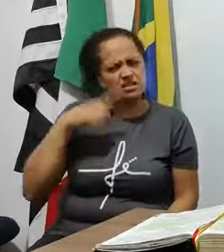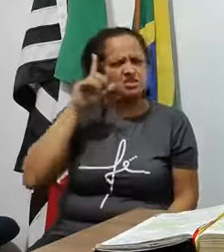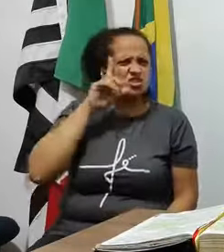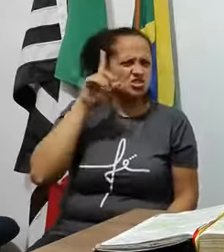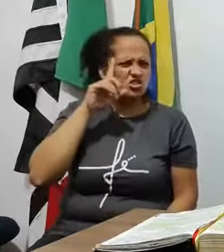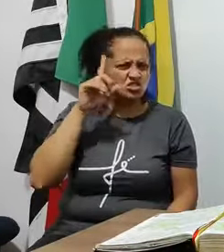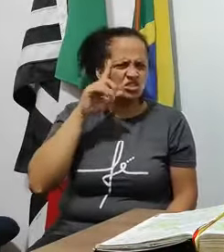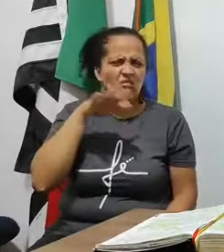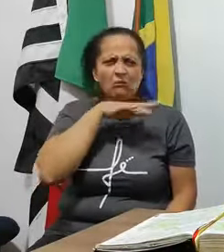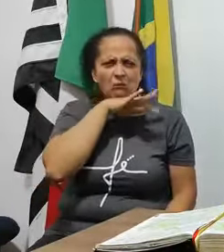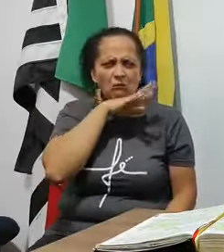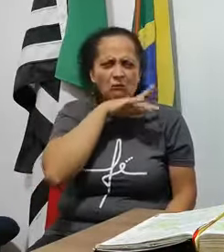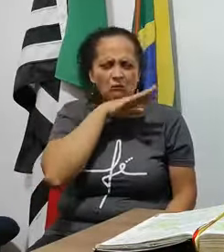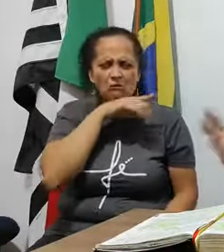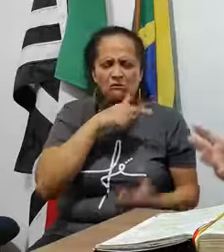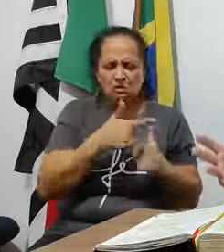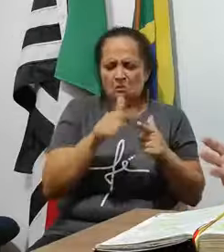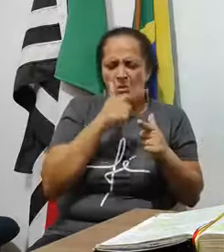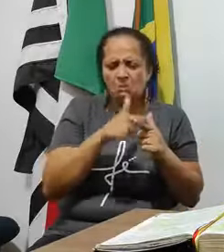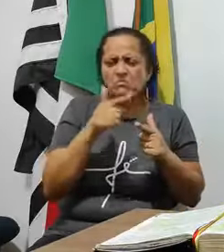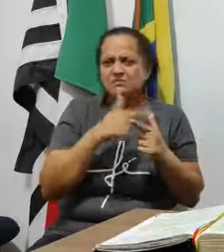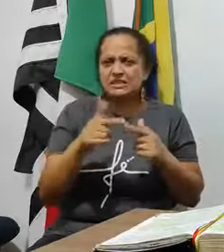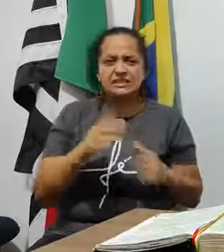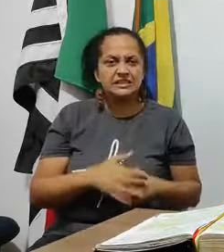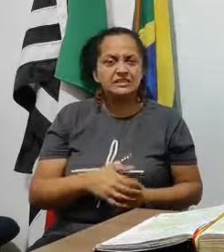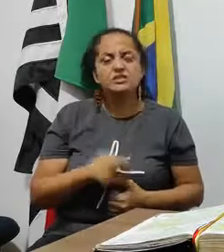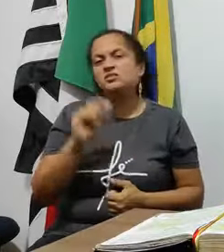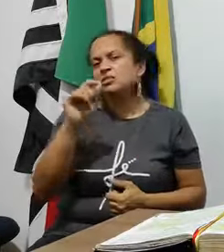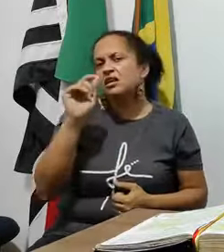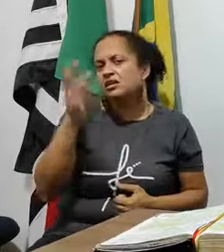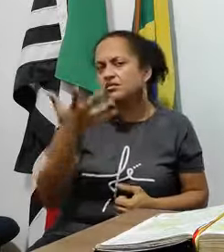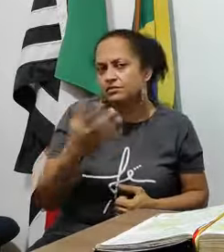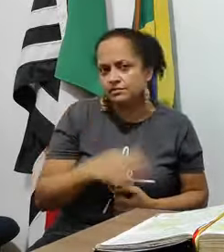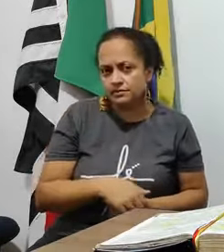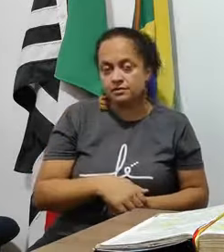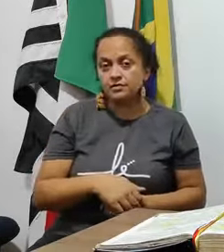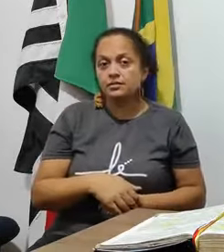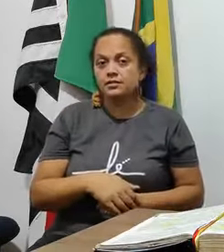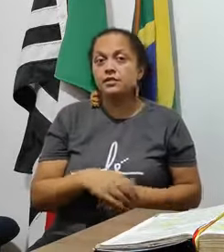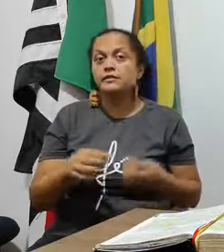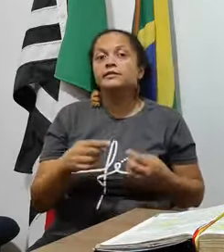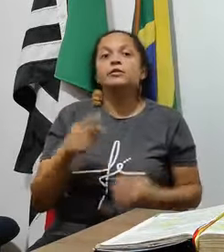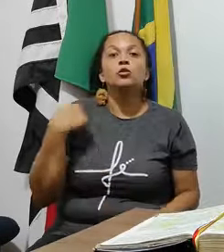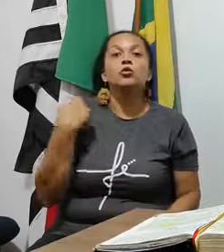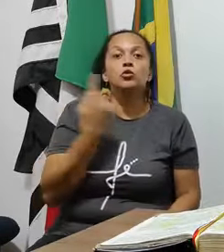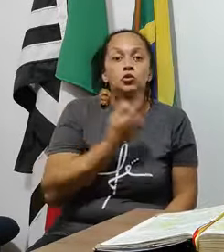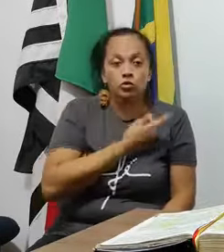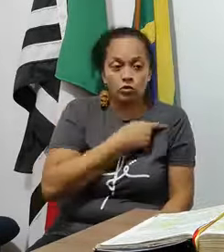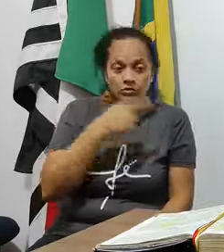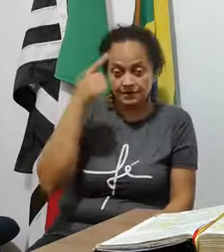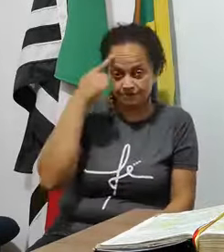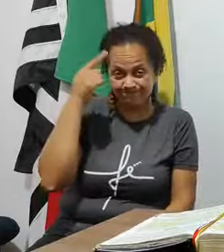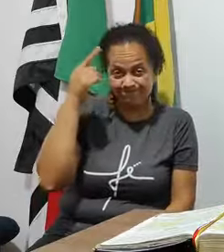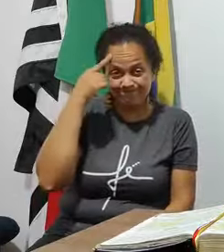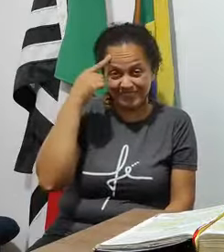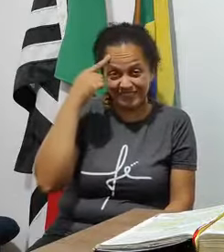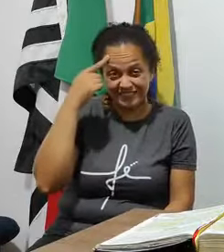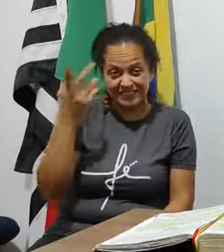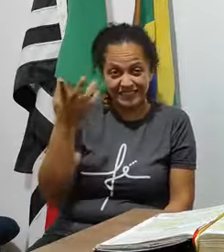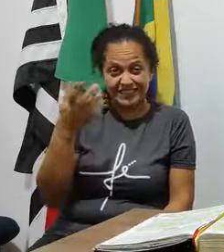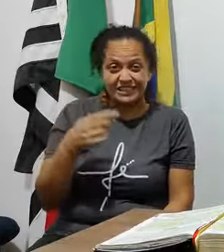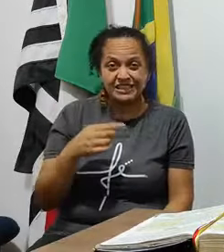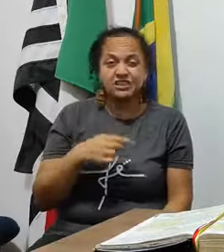e perseguições. O primeiro efeito, né? Nossas mentes são atacadas